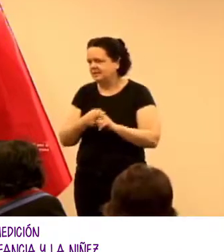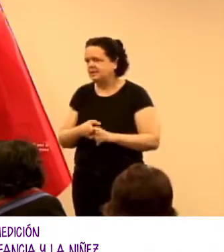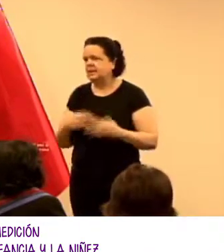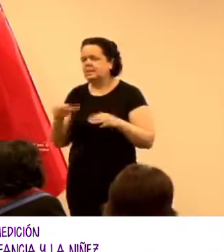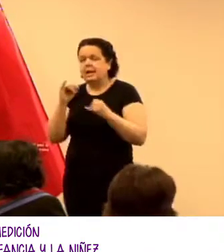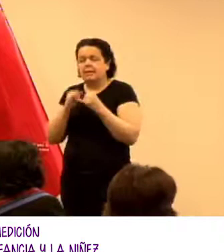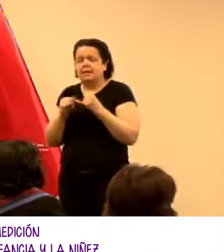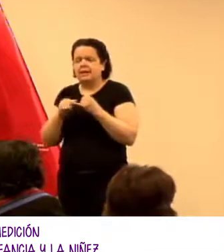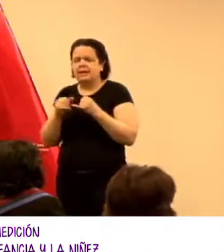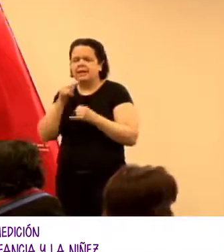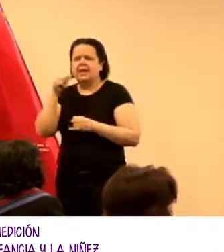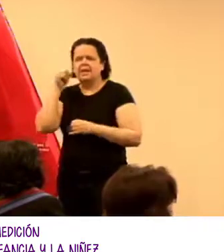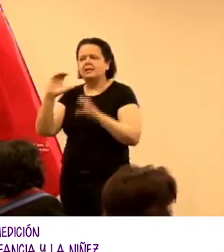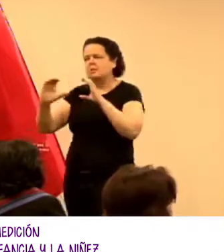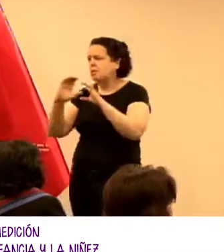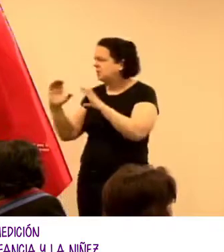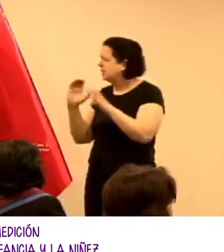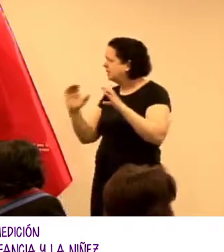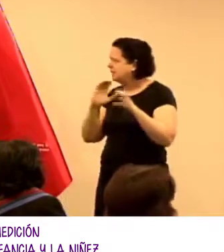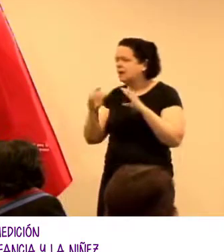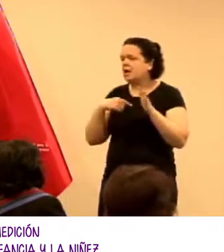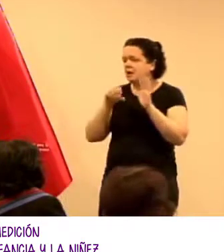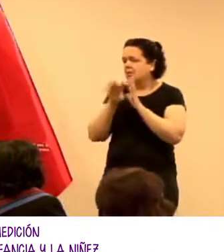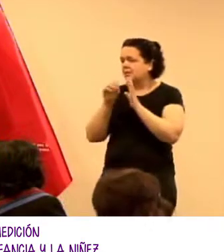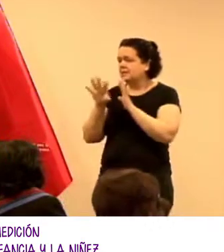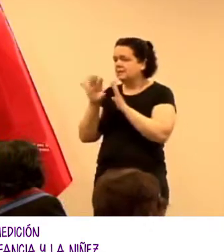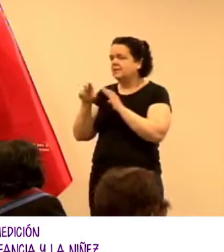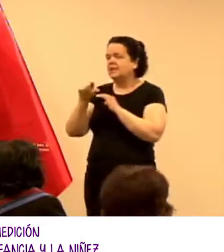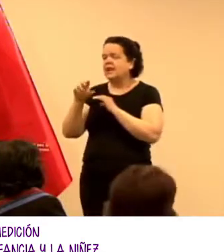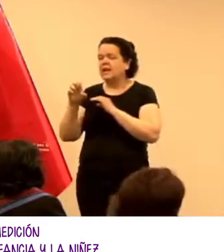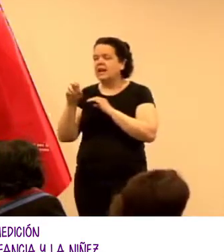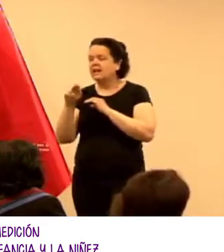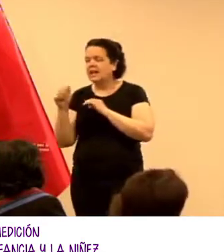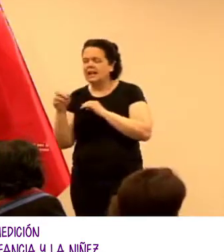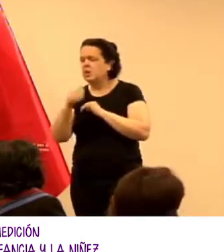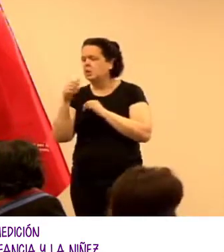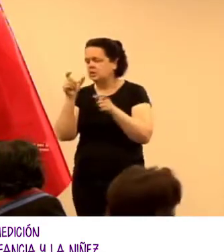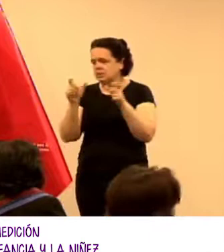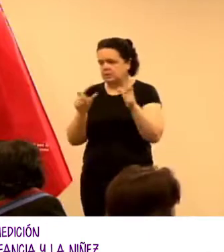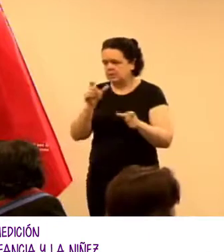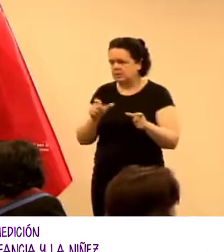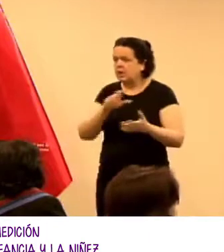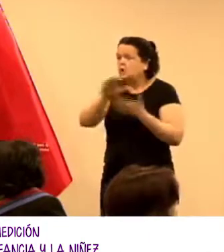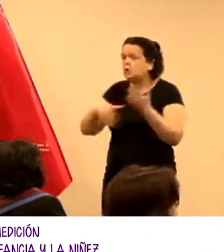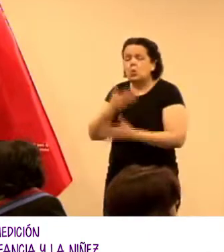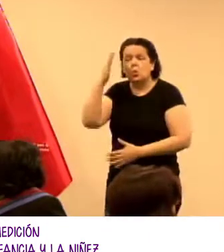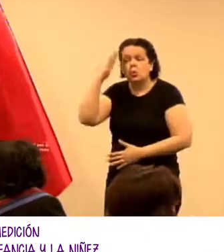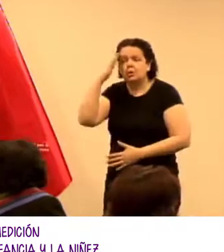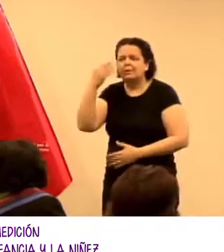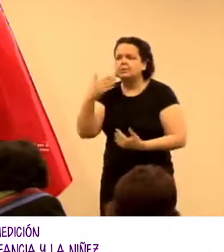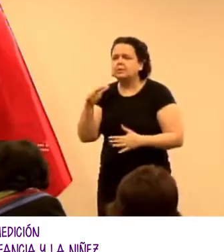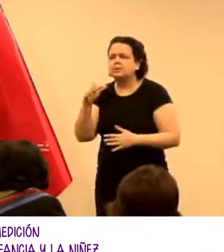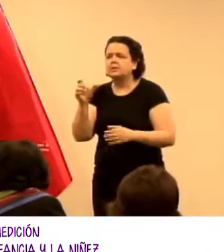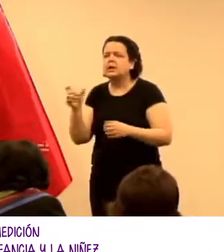Finalmente, y eso es que surgió ayer en la conversación, también en la presentación de Genara y de otras personas, todos sabemos, los que